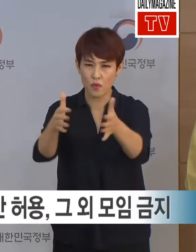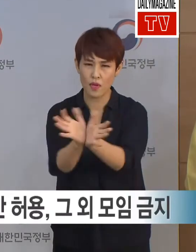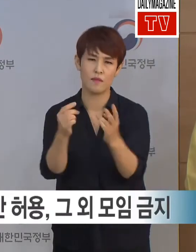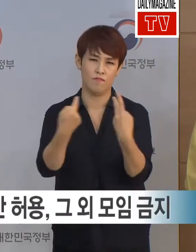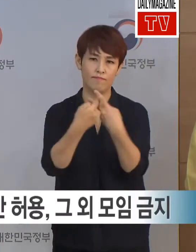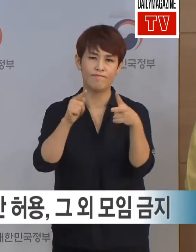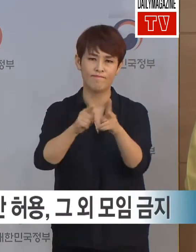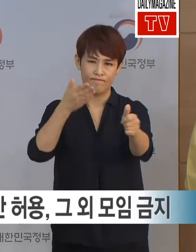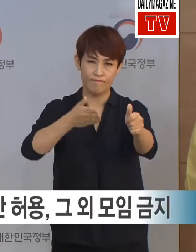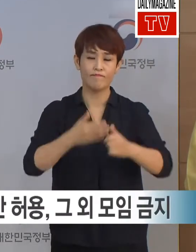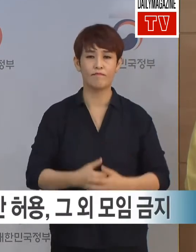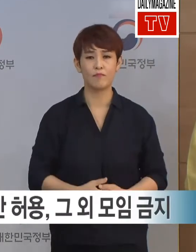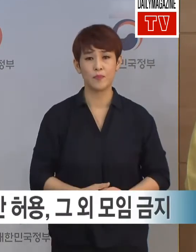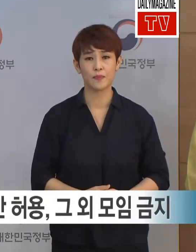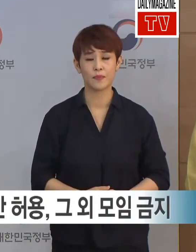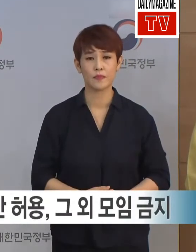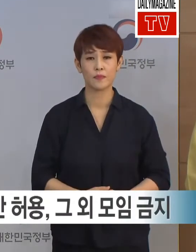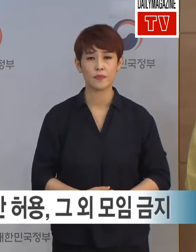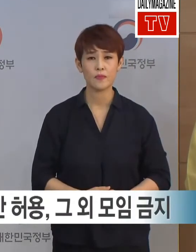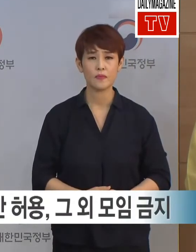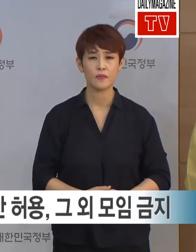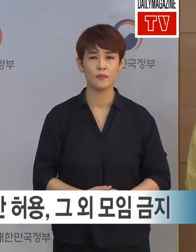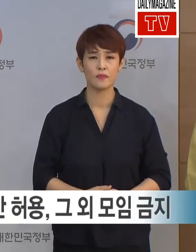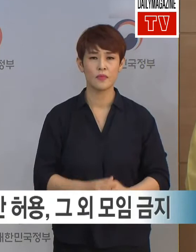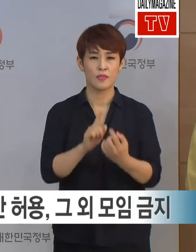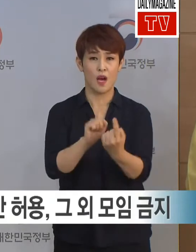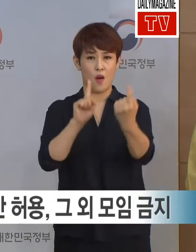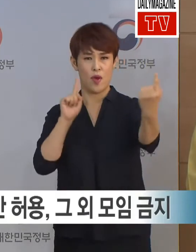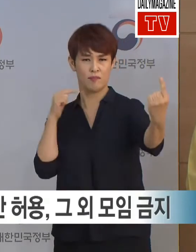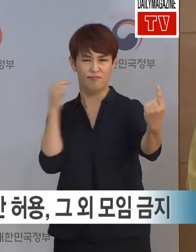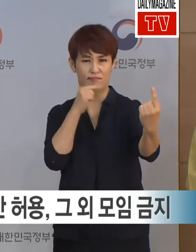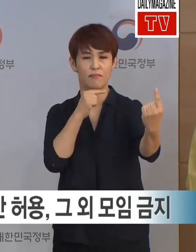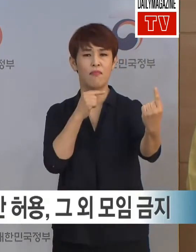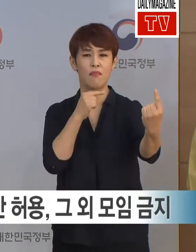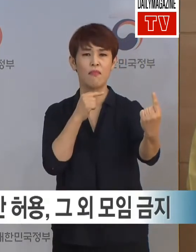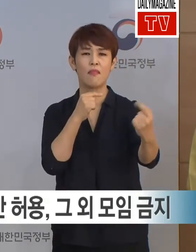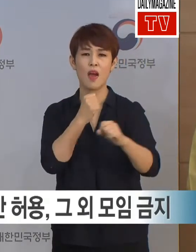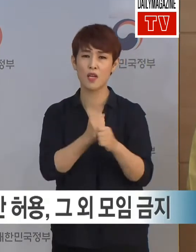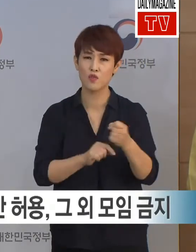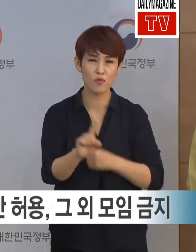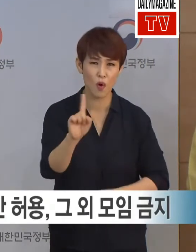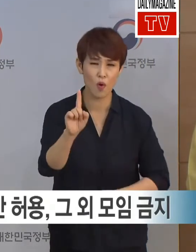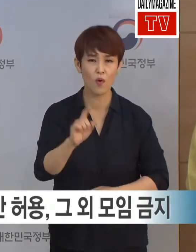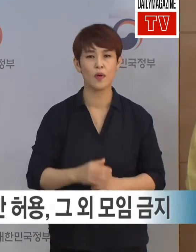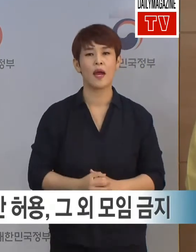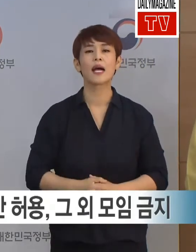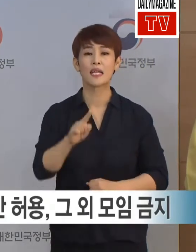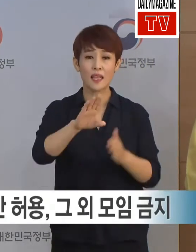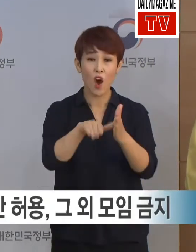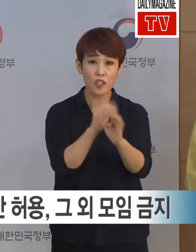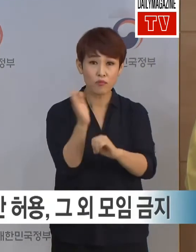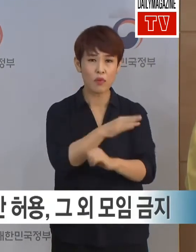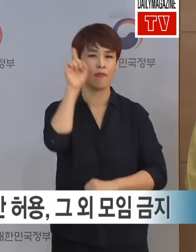이해를 부탁드립니다. 이렇게 강화된 사회적 거리두기 조치는 내일